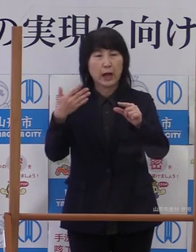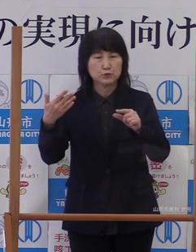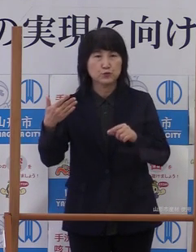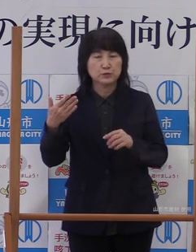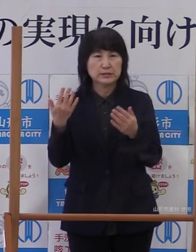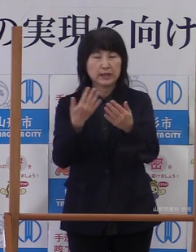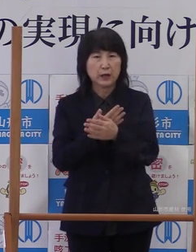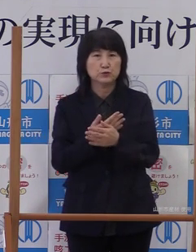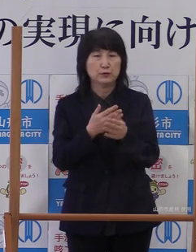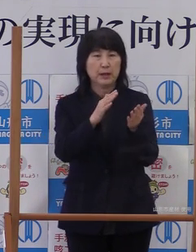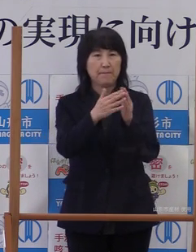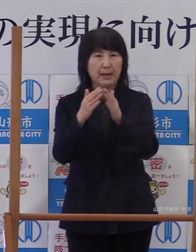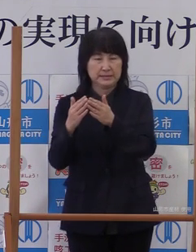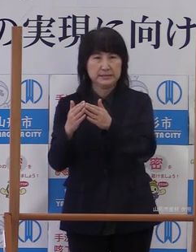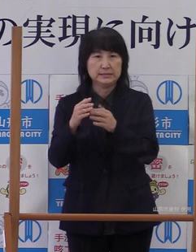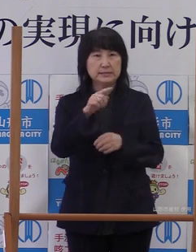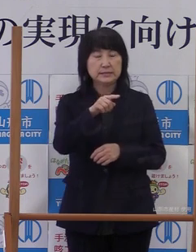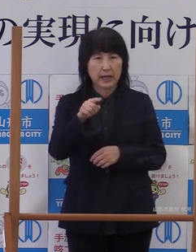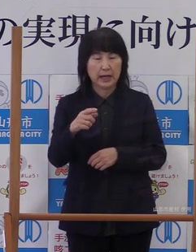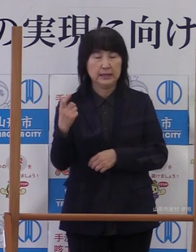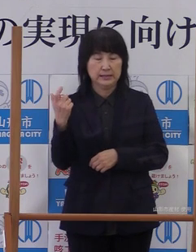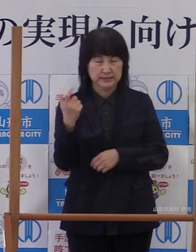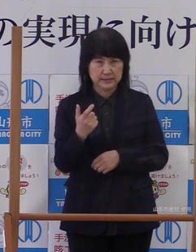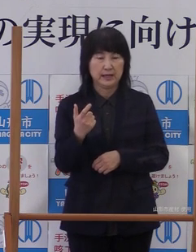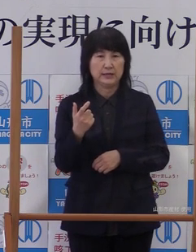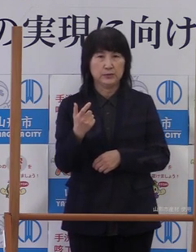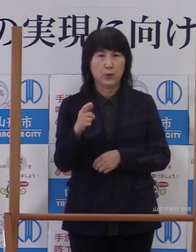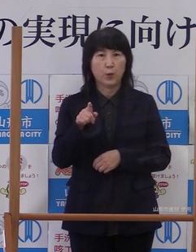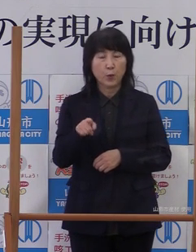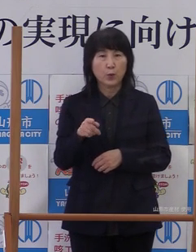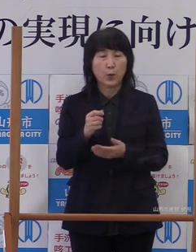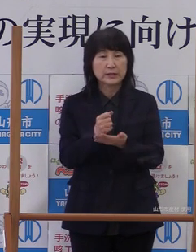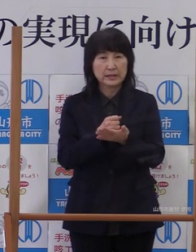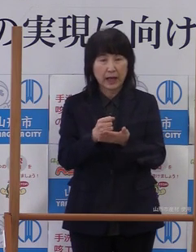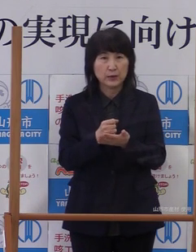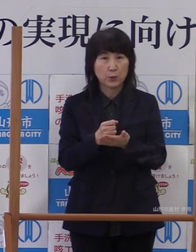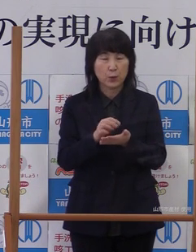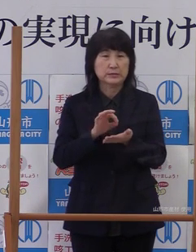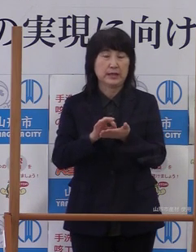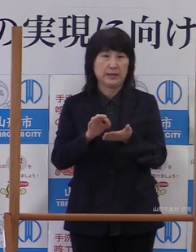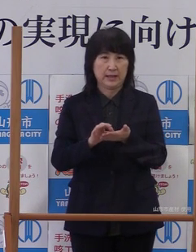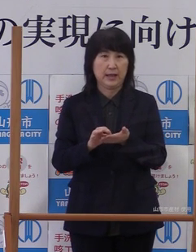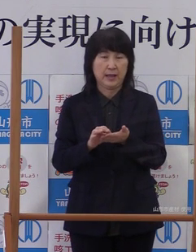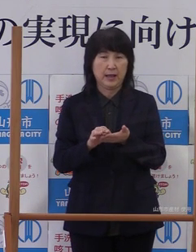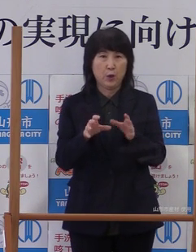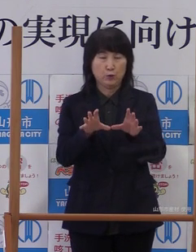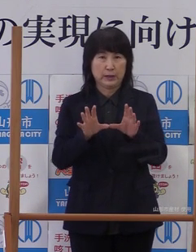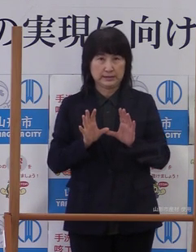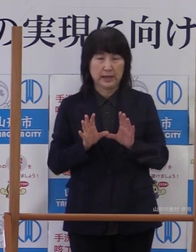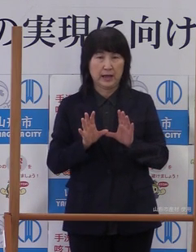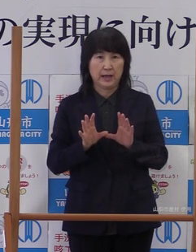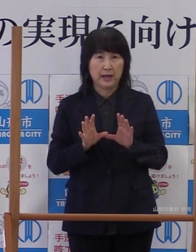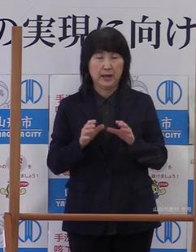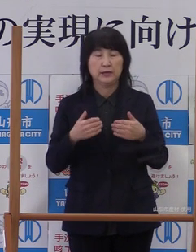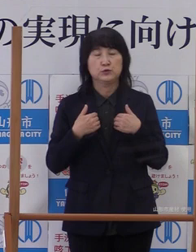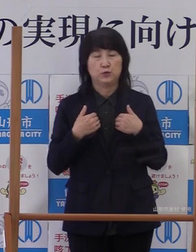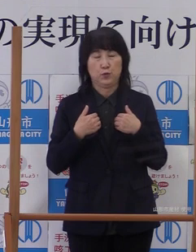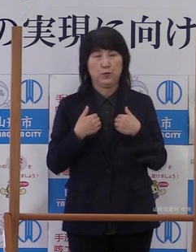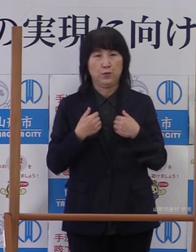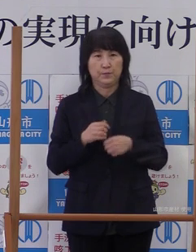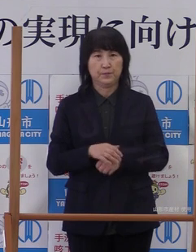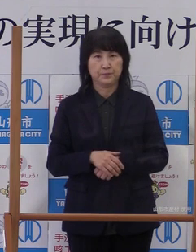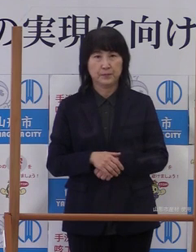ような町がですね、しっかりとこの機会を捉えて、まあ、そうしたものの受け皿にもなっていかなきゃいけないと。